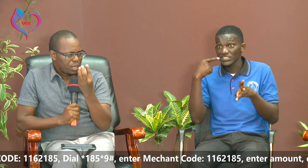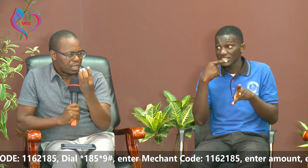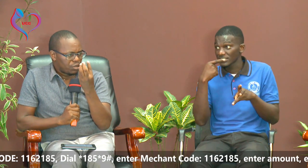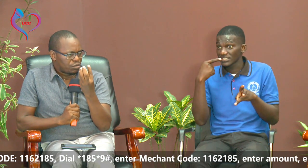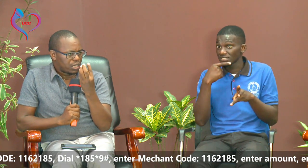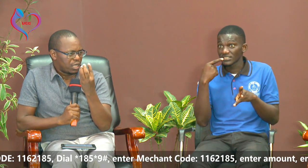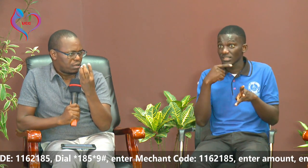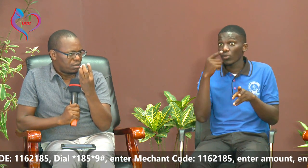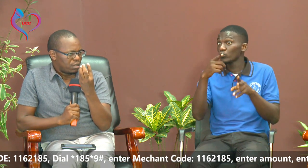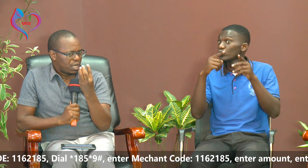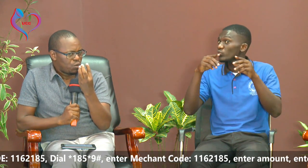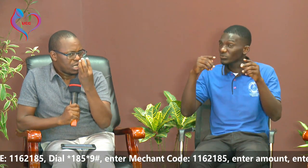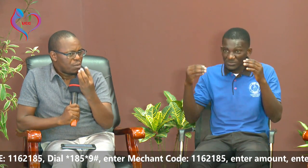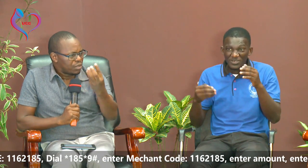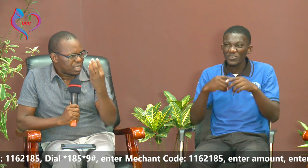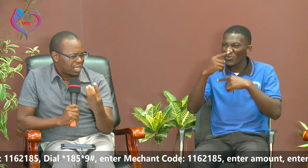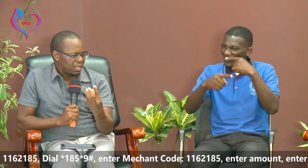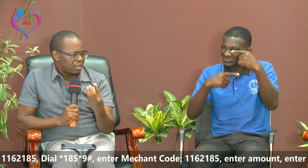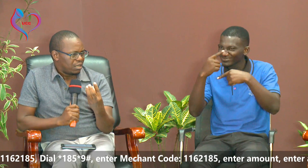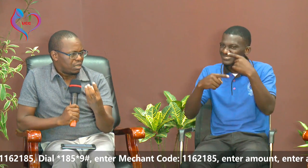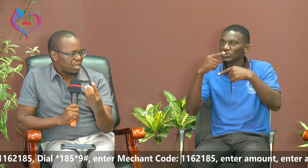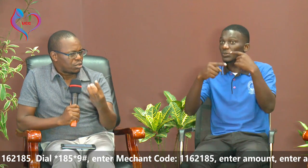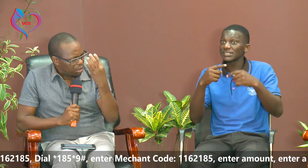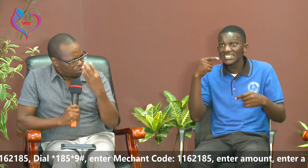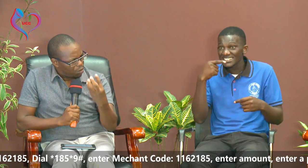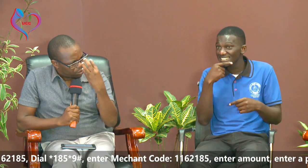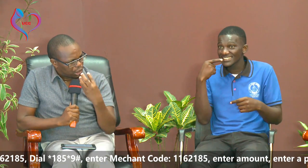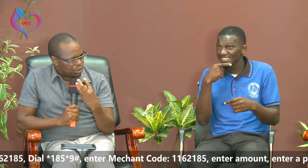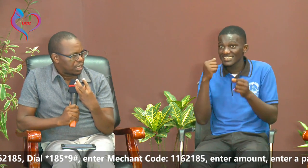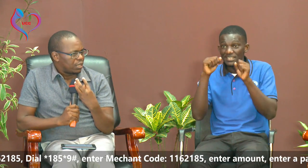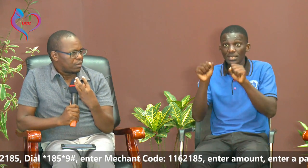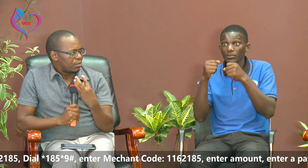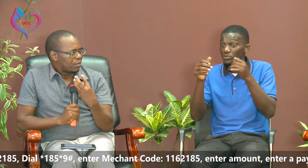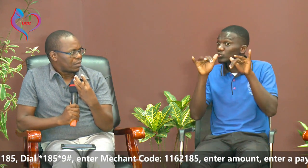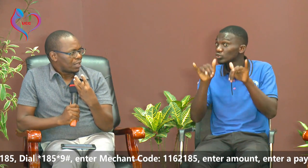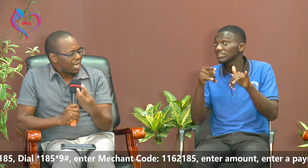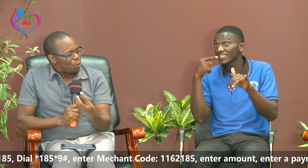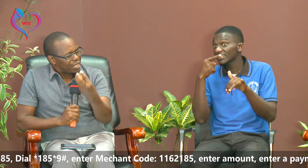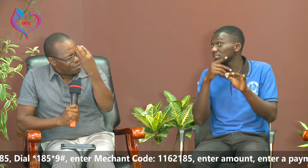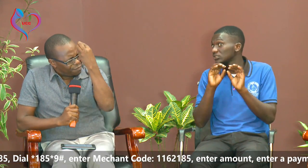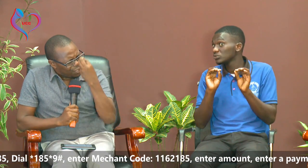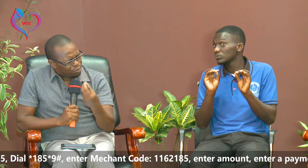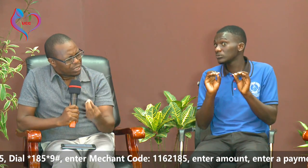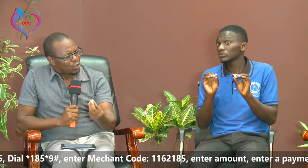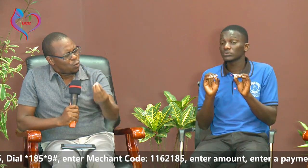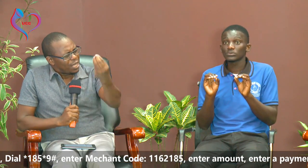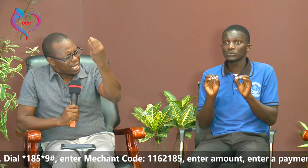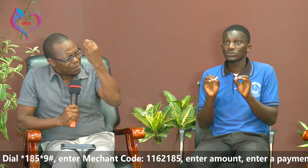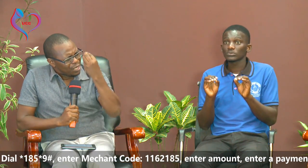committed eri okusenya nga gulinga muze nga tosola kubawo nga tokikoze nga woina values ze wa